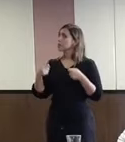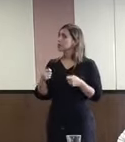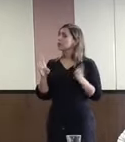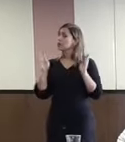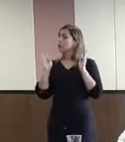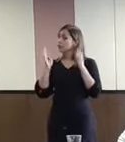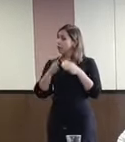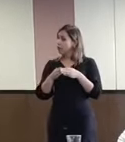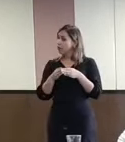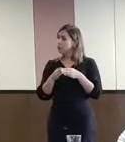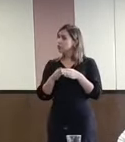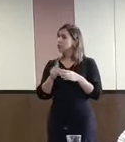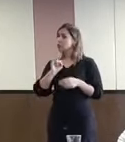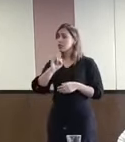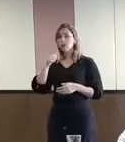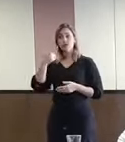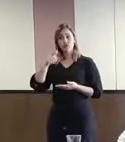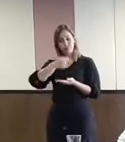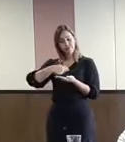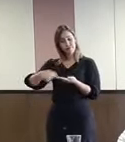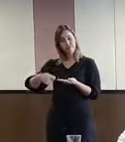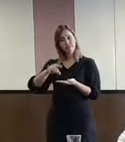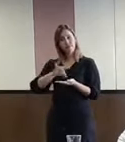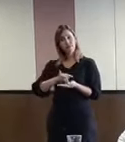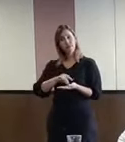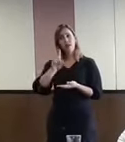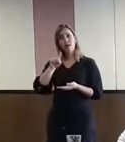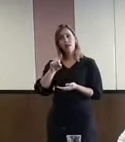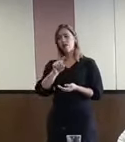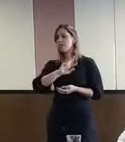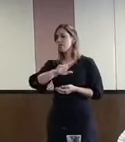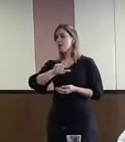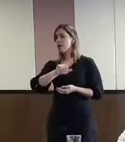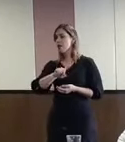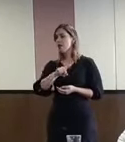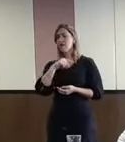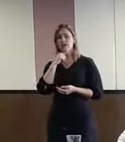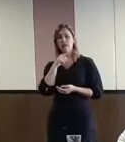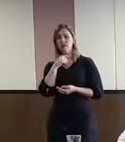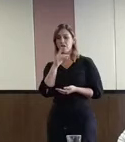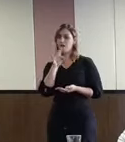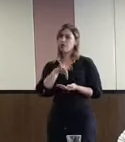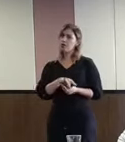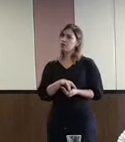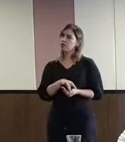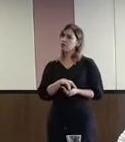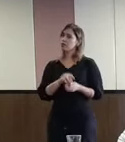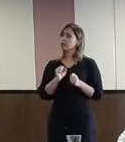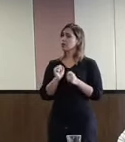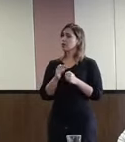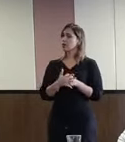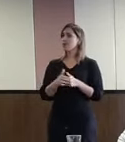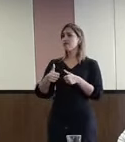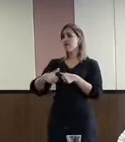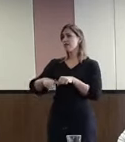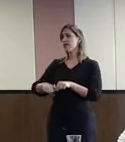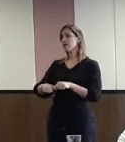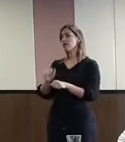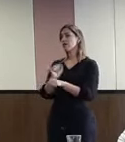atentar a isso. Sem notificação, esse será considerado um paciente que não é agravo de coronavírus e vai ficar